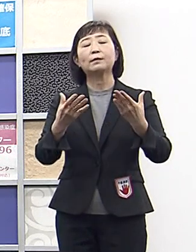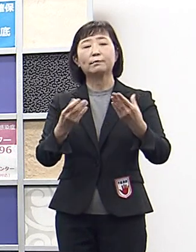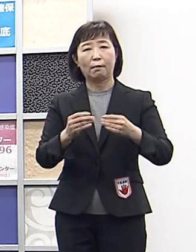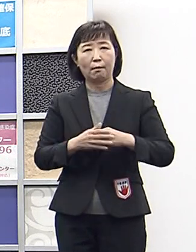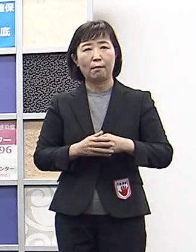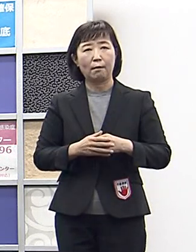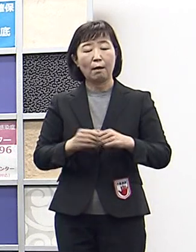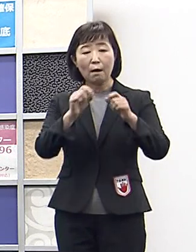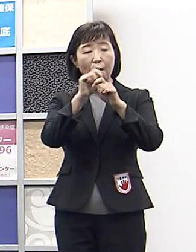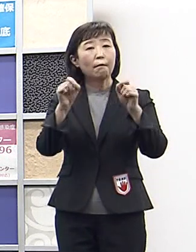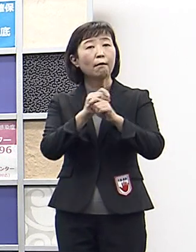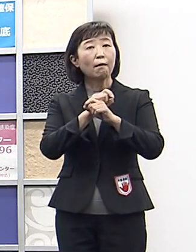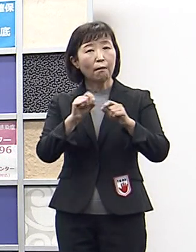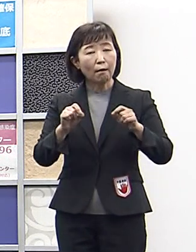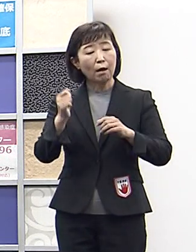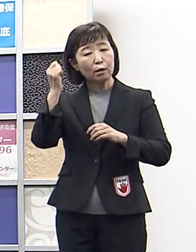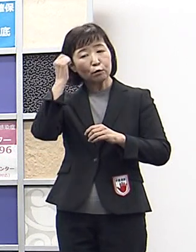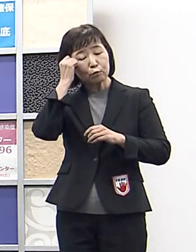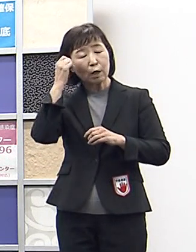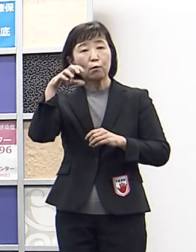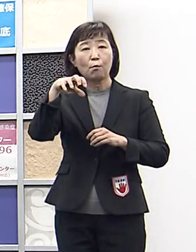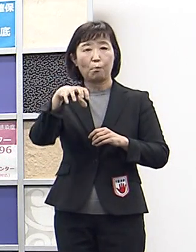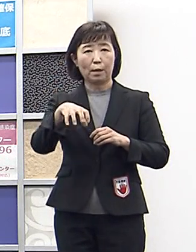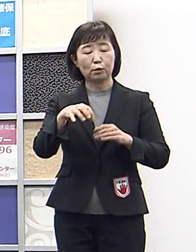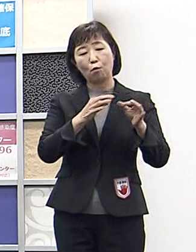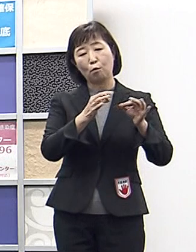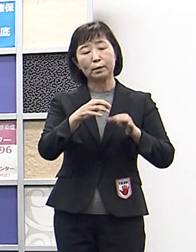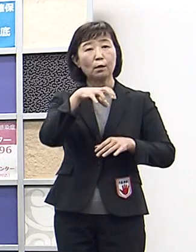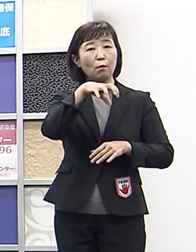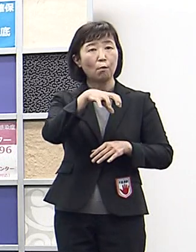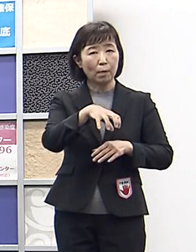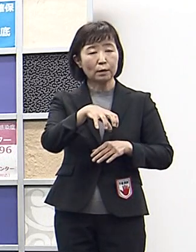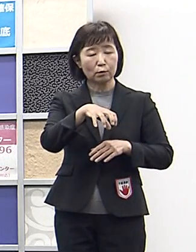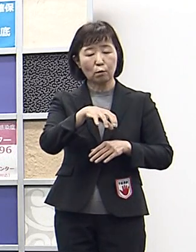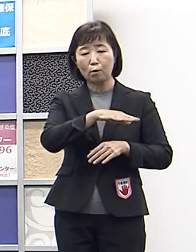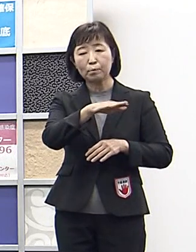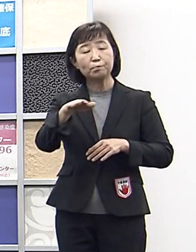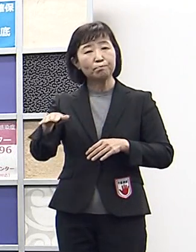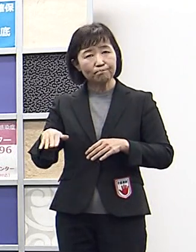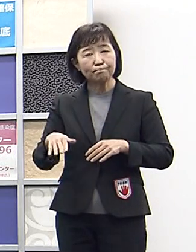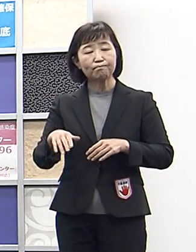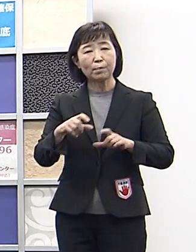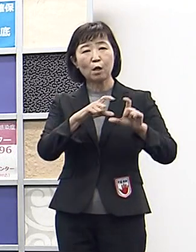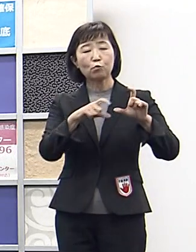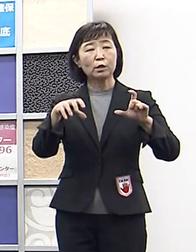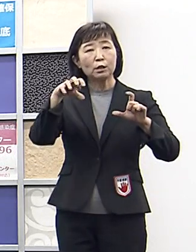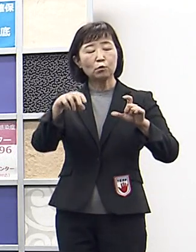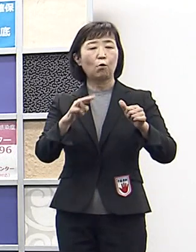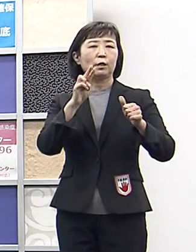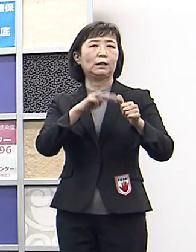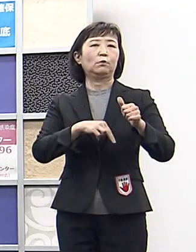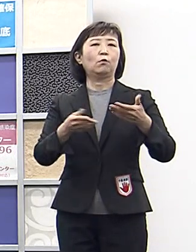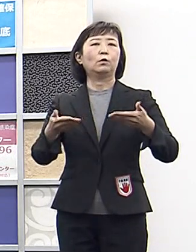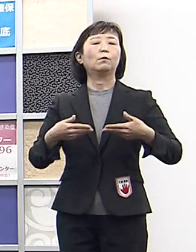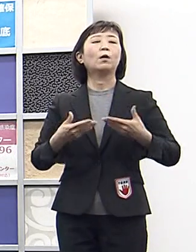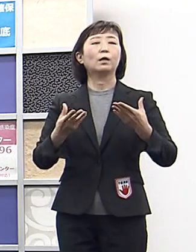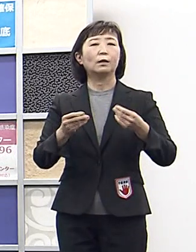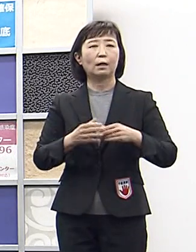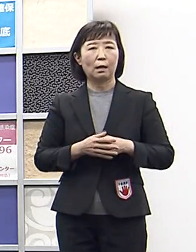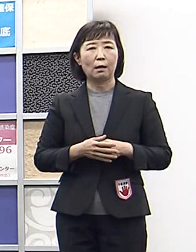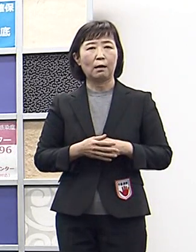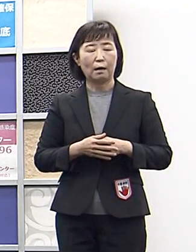飲食業者宿泊業者の皆様に認証を取得していただき全国に判を示す